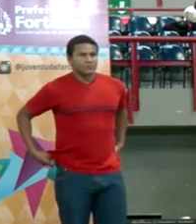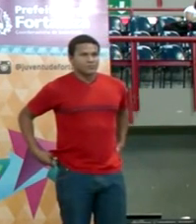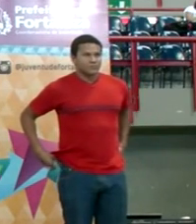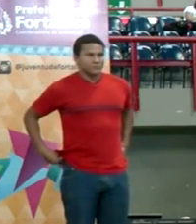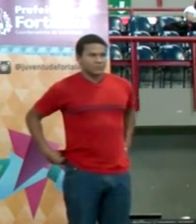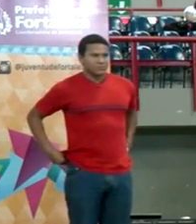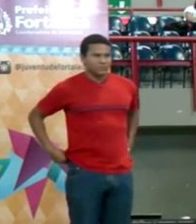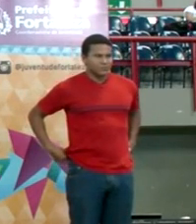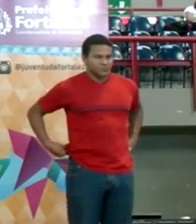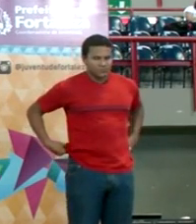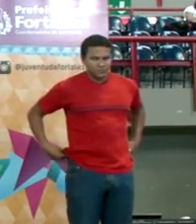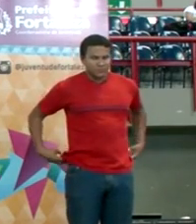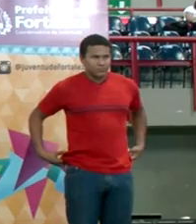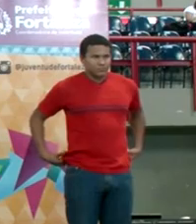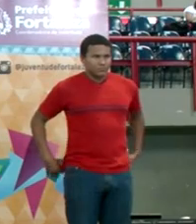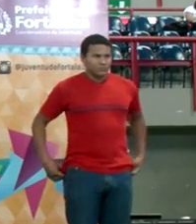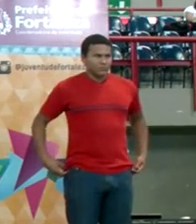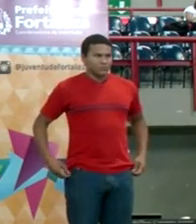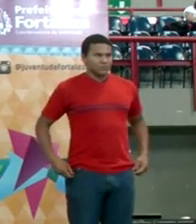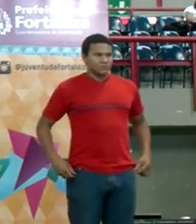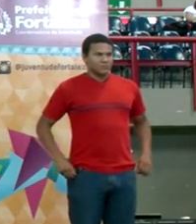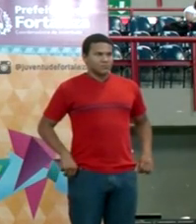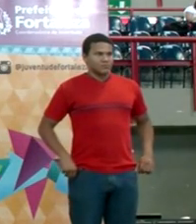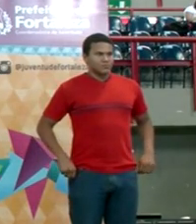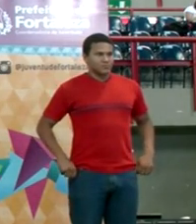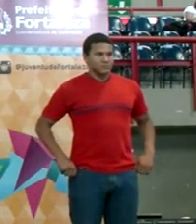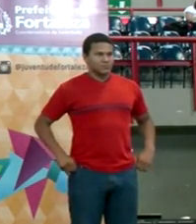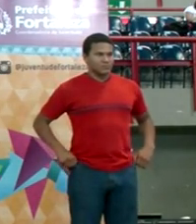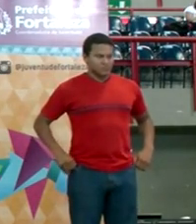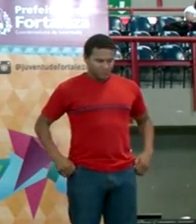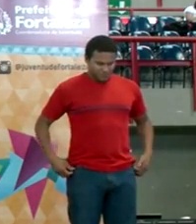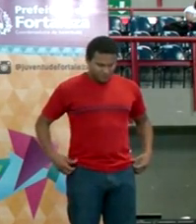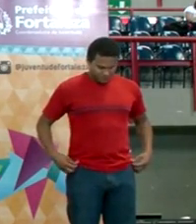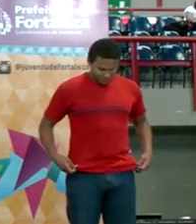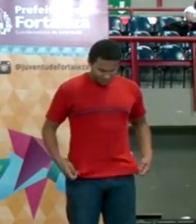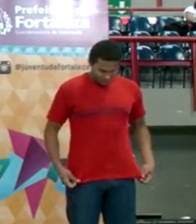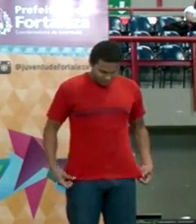da primeira questão, letra B de bola.